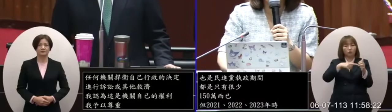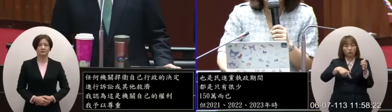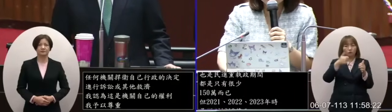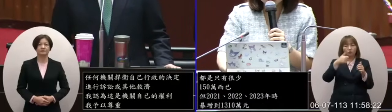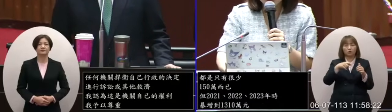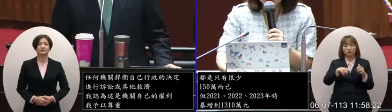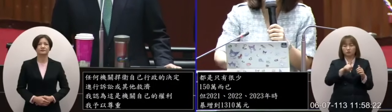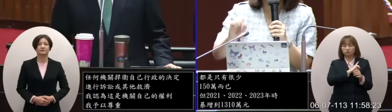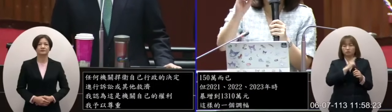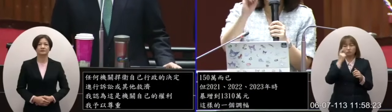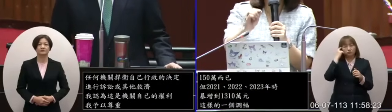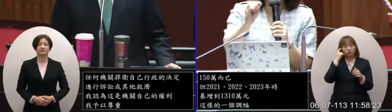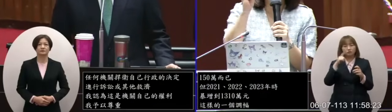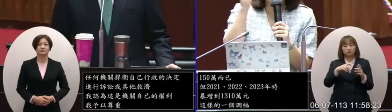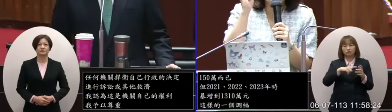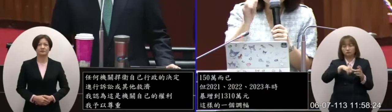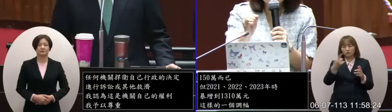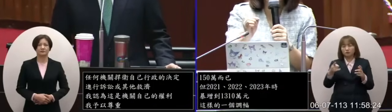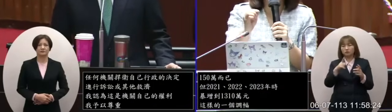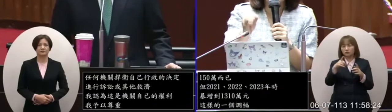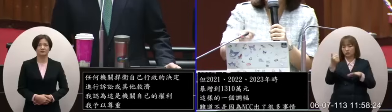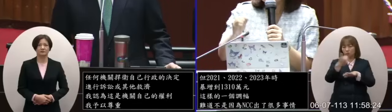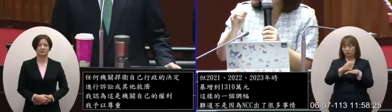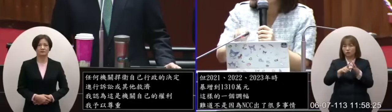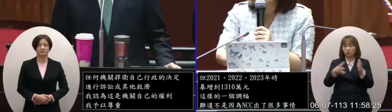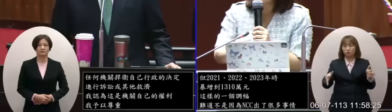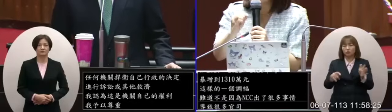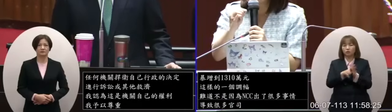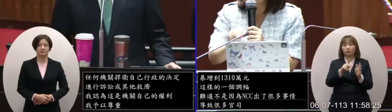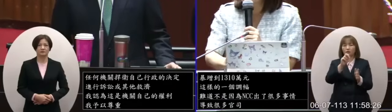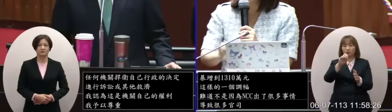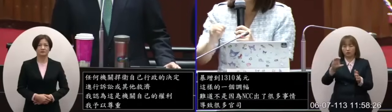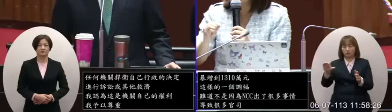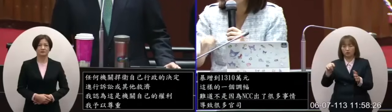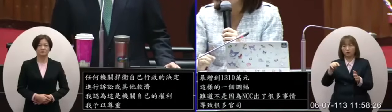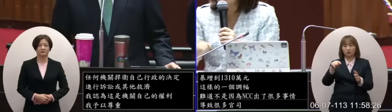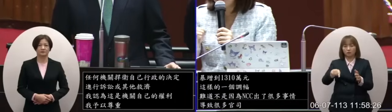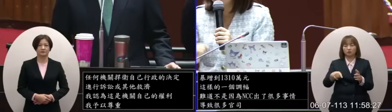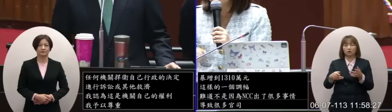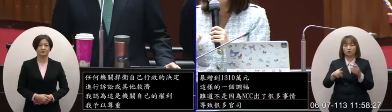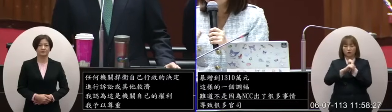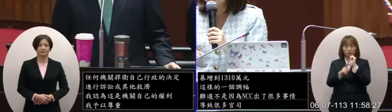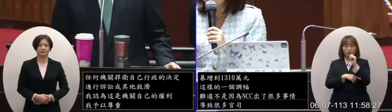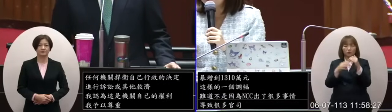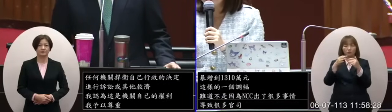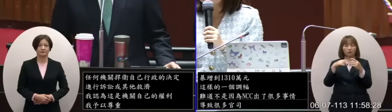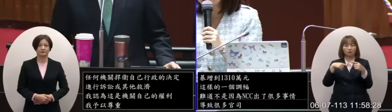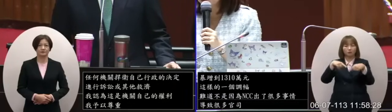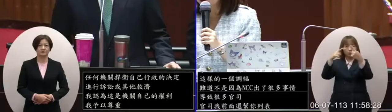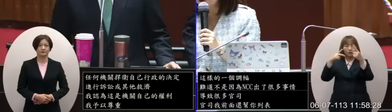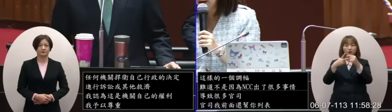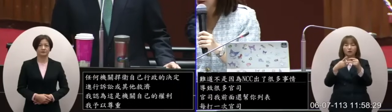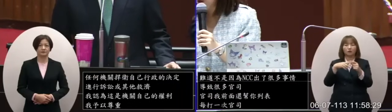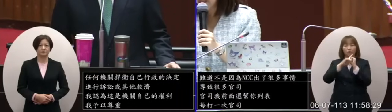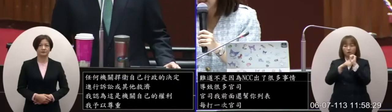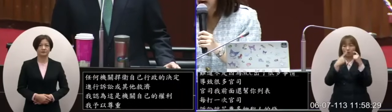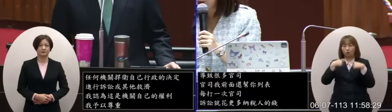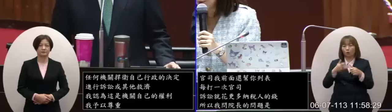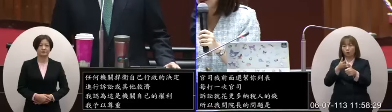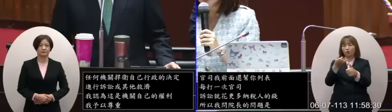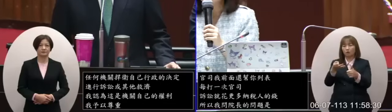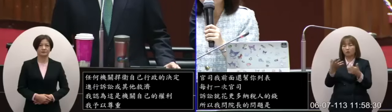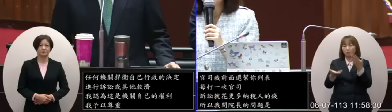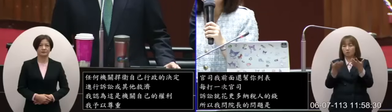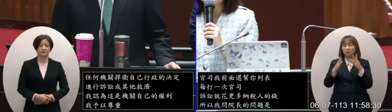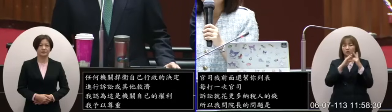题是，您觉得接下来在您的任内，在 NCC 的这个法律诉讼费跟咨询费会